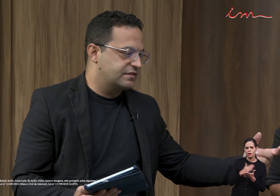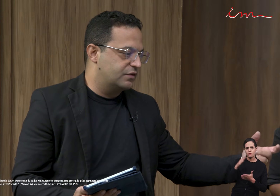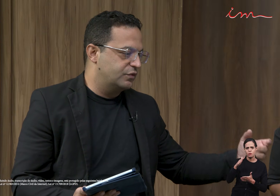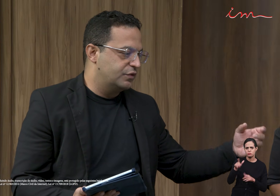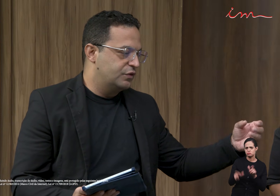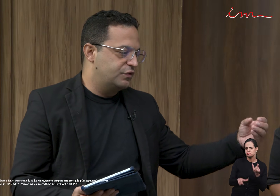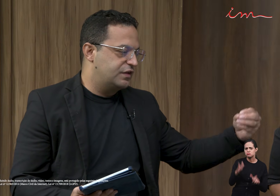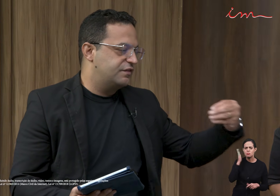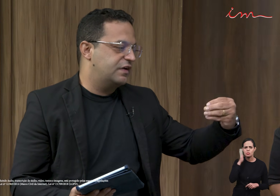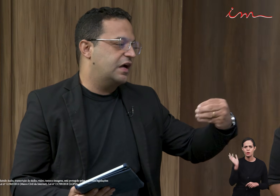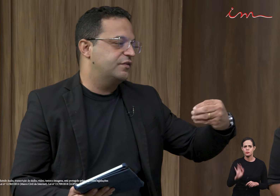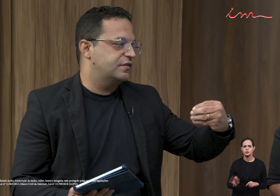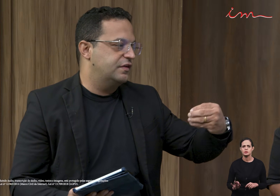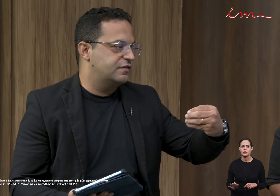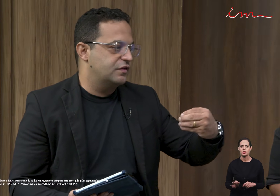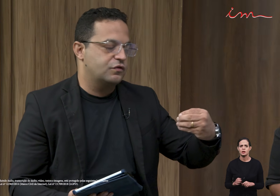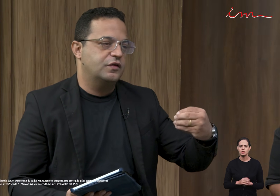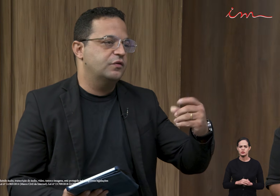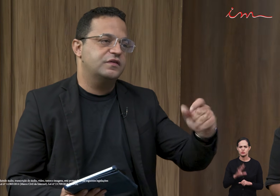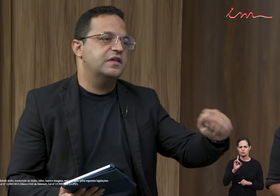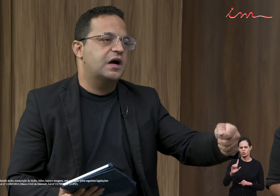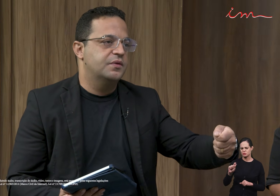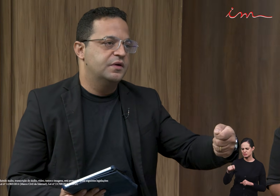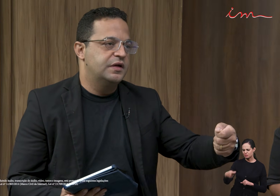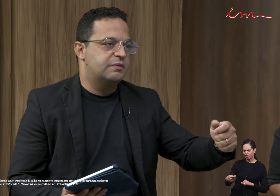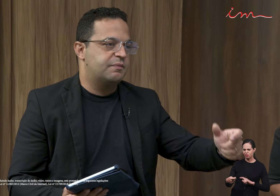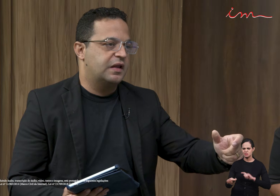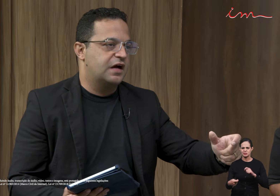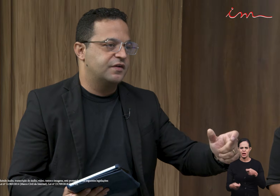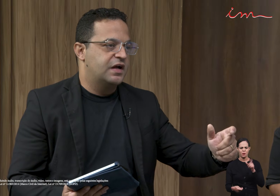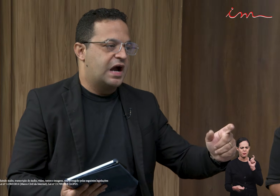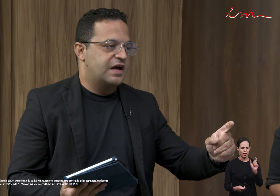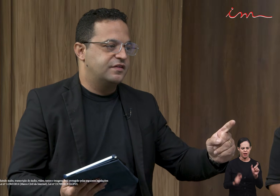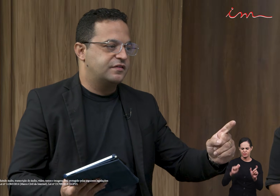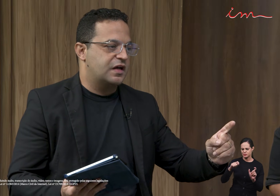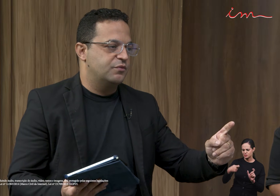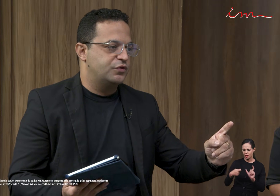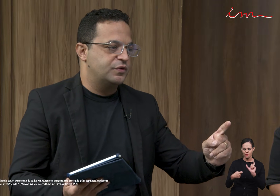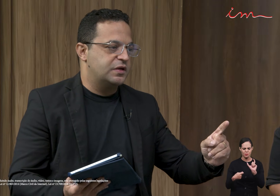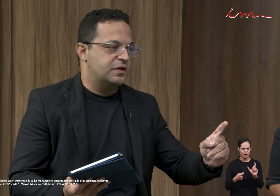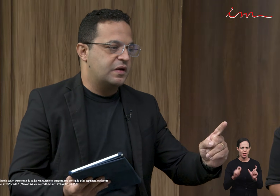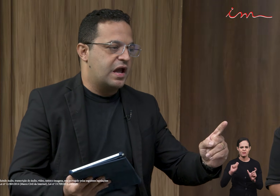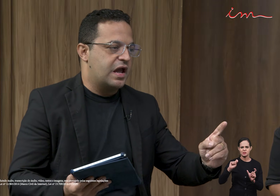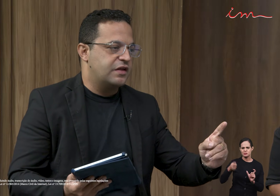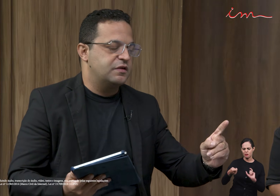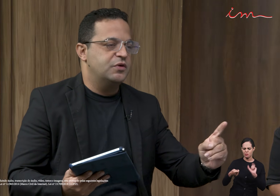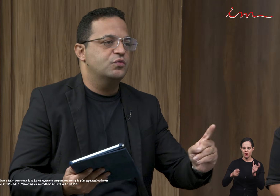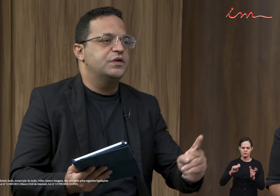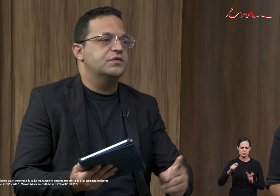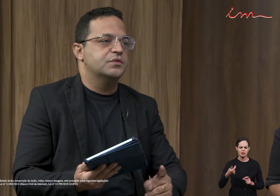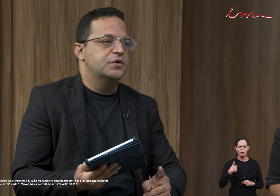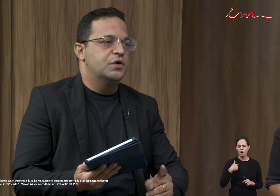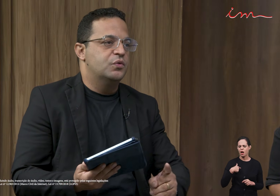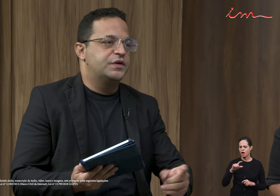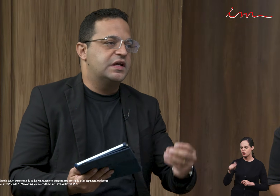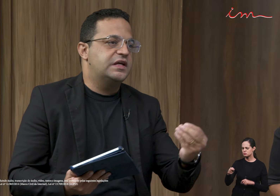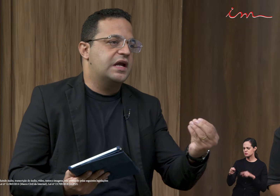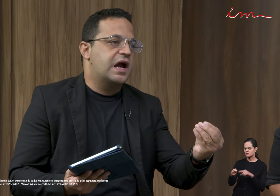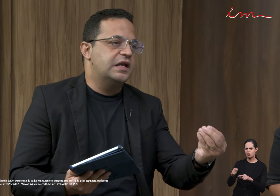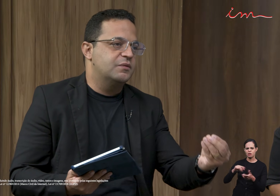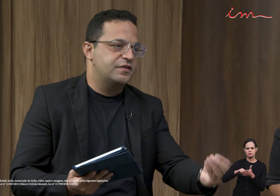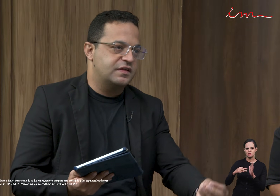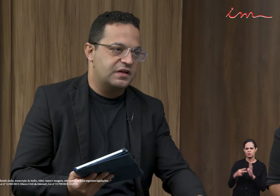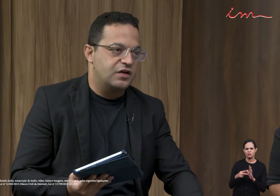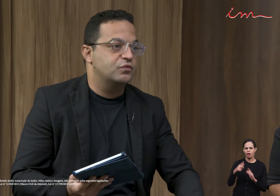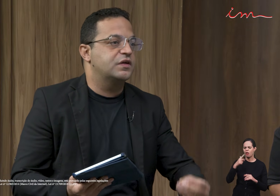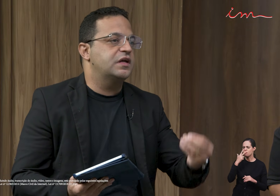à questão do significado em si, só do sinal e para a palavra. A gente está muito diminuindo o que